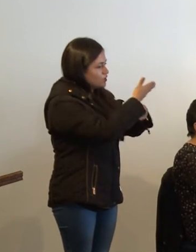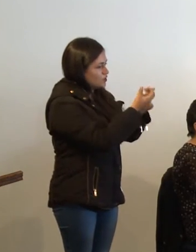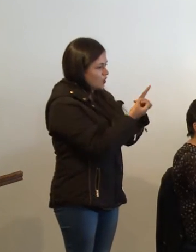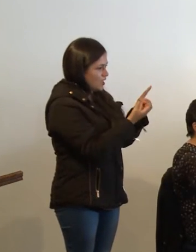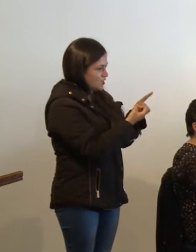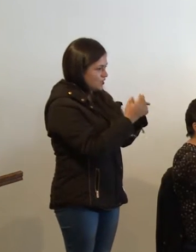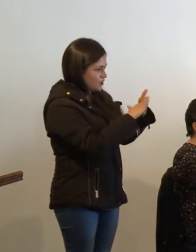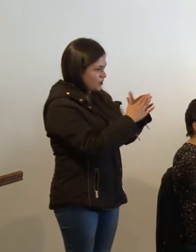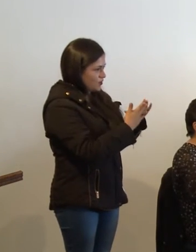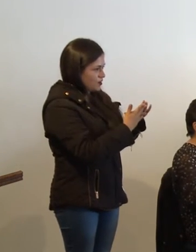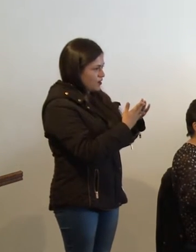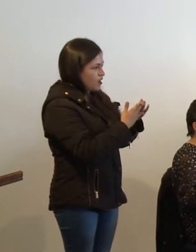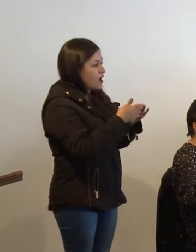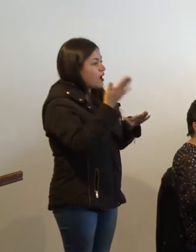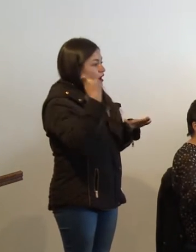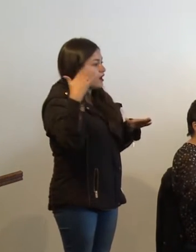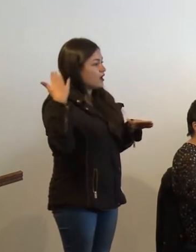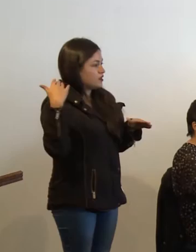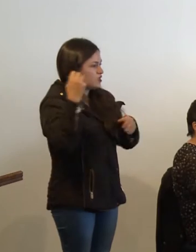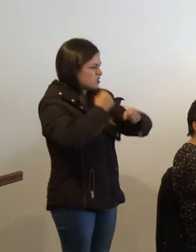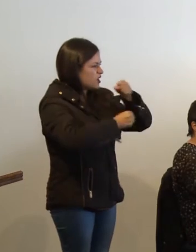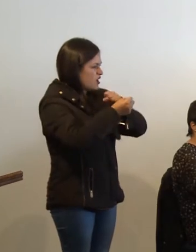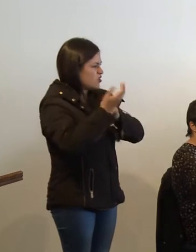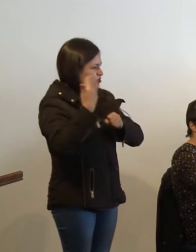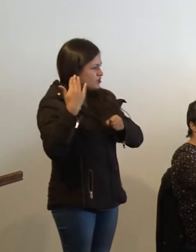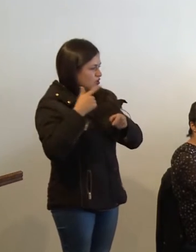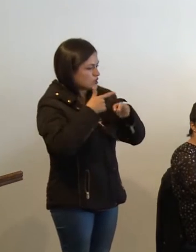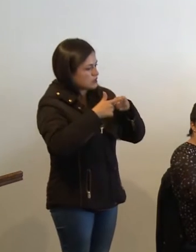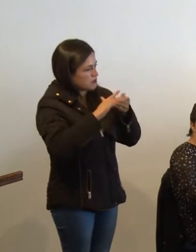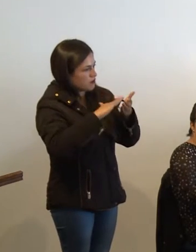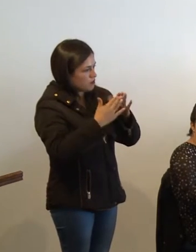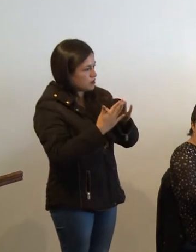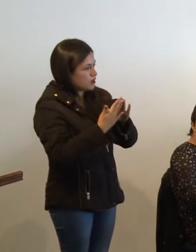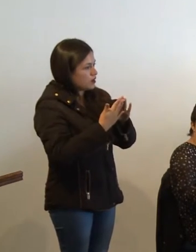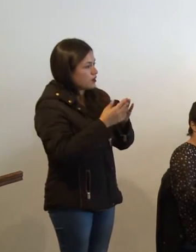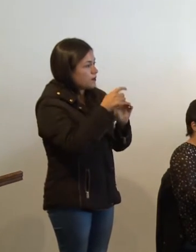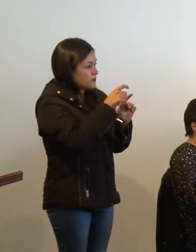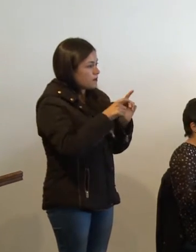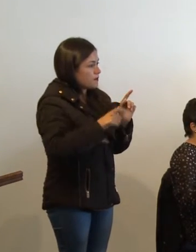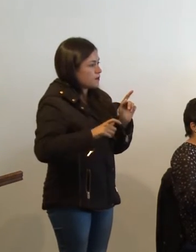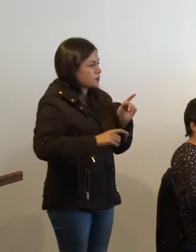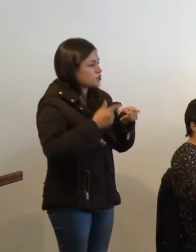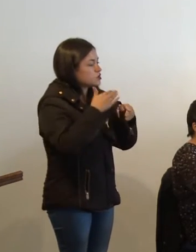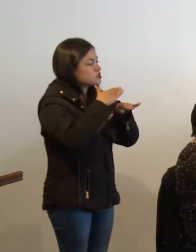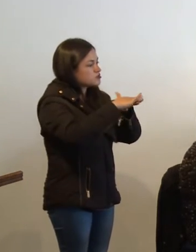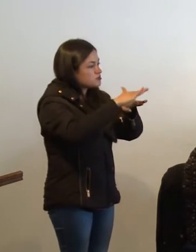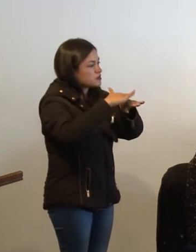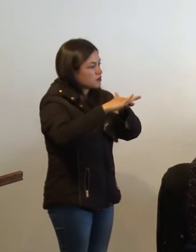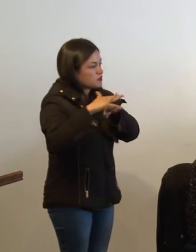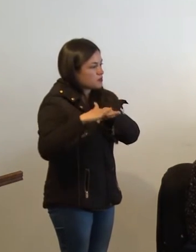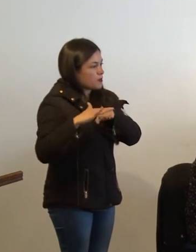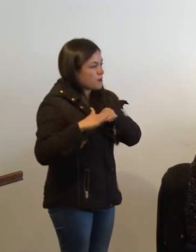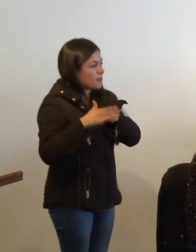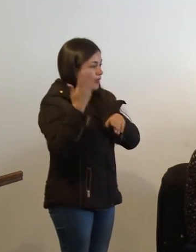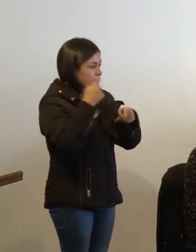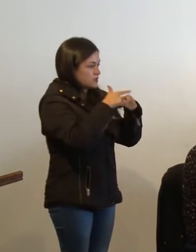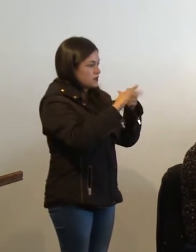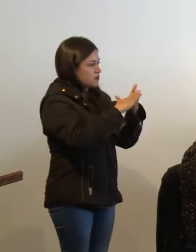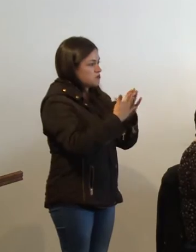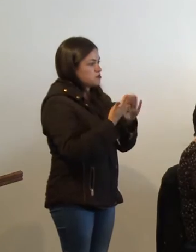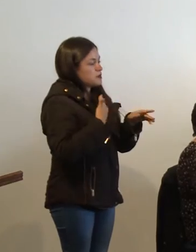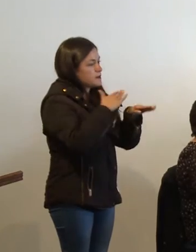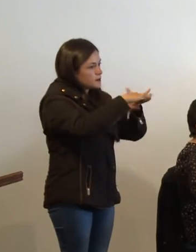En otras semanas comunitarias les hemos pedido sus aportes.